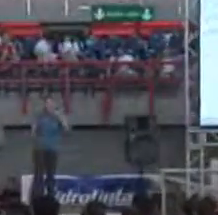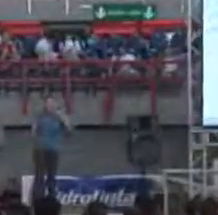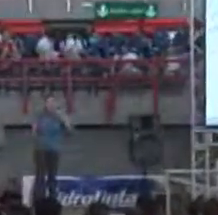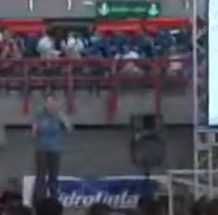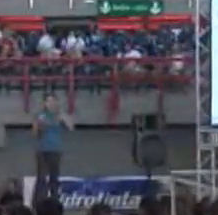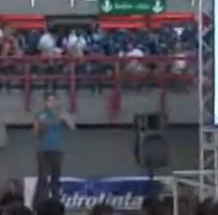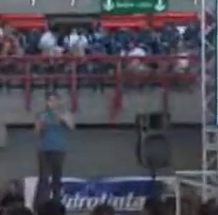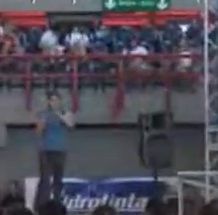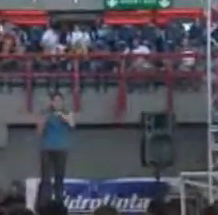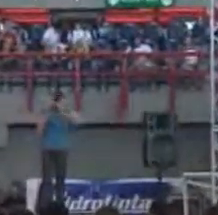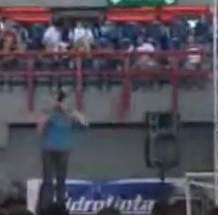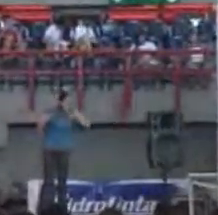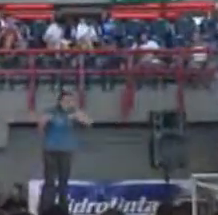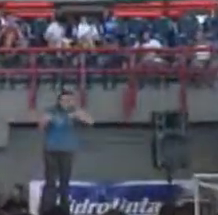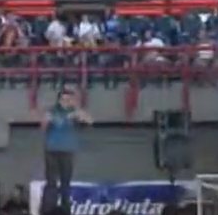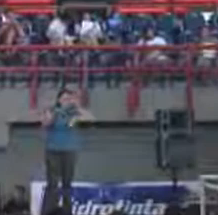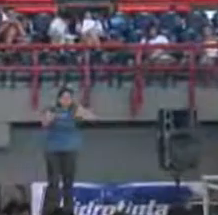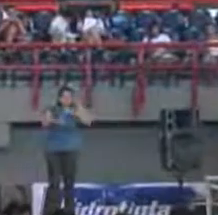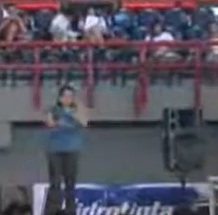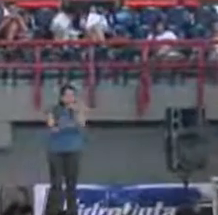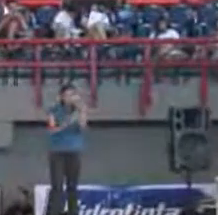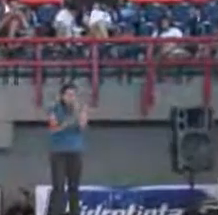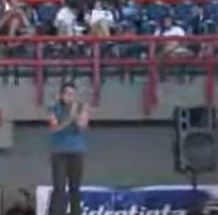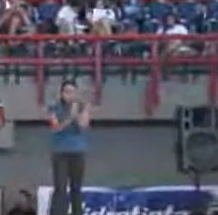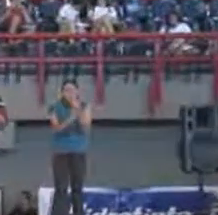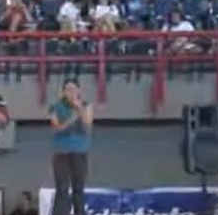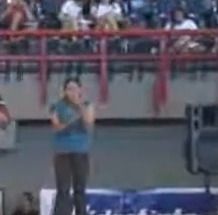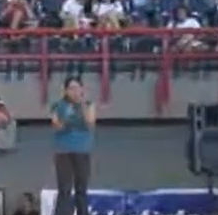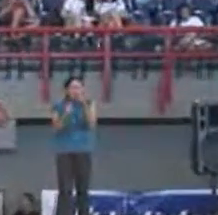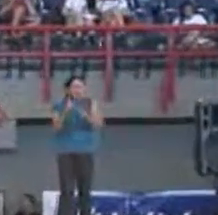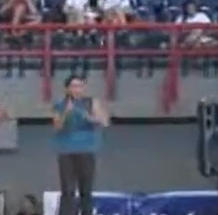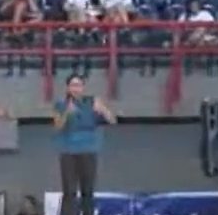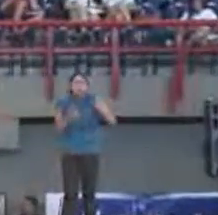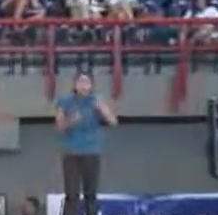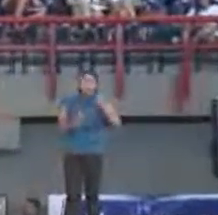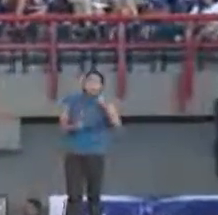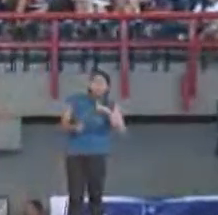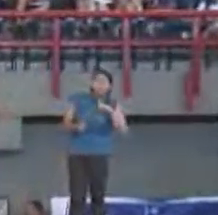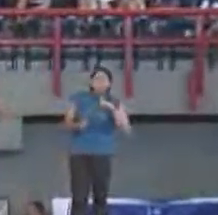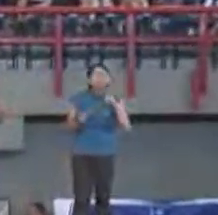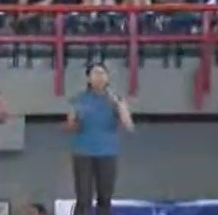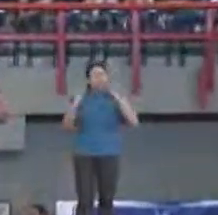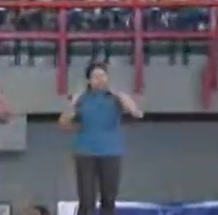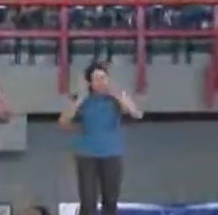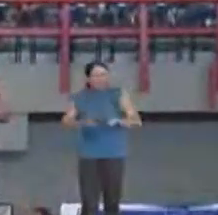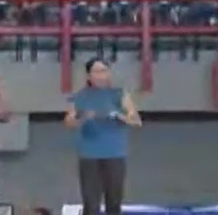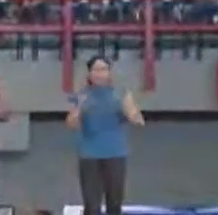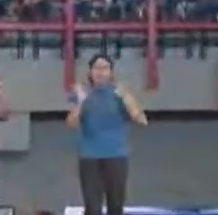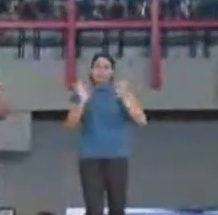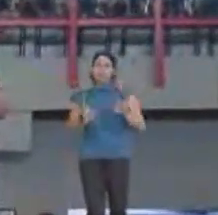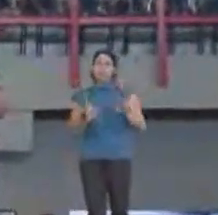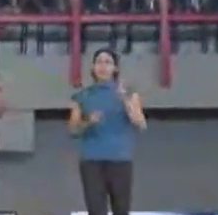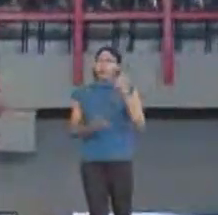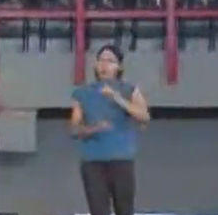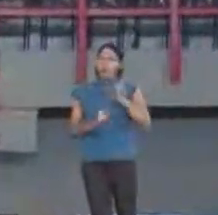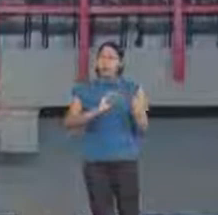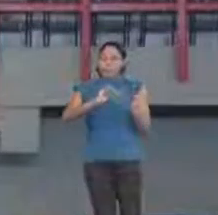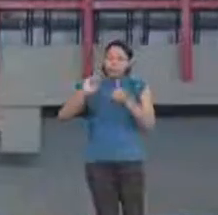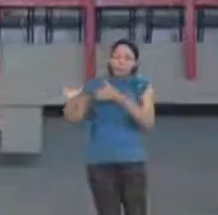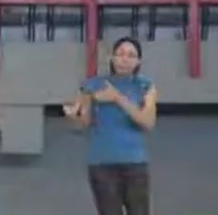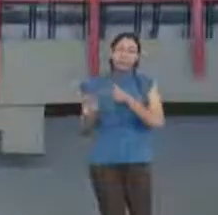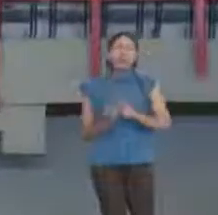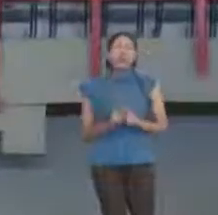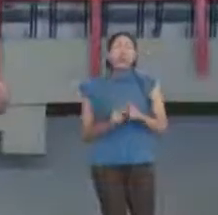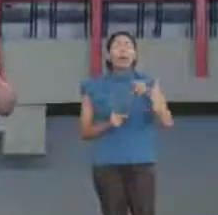não conseguia dizer isso. Beleza. Se eu não consigo dizer isso, mas se eu tenho todas as